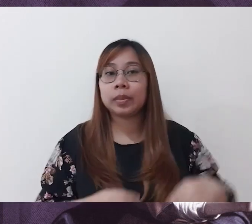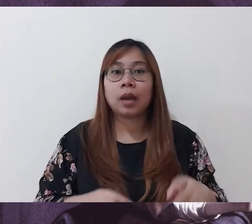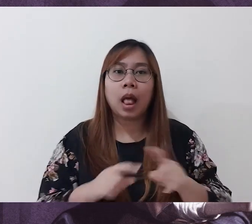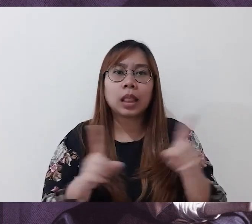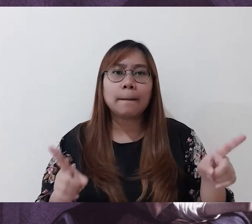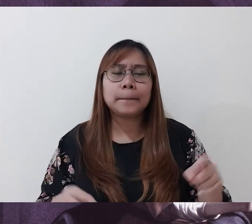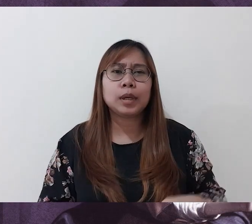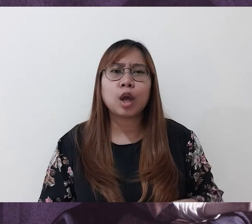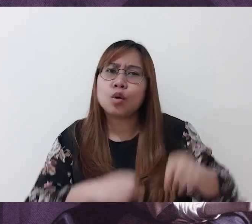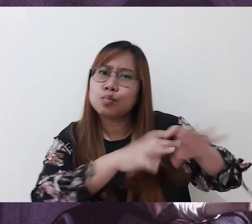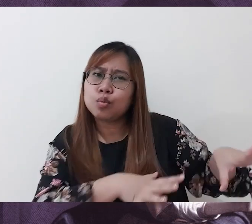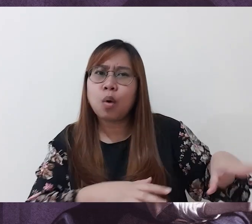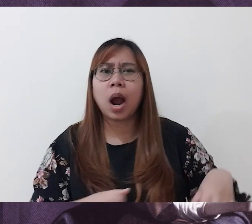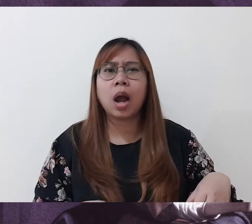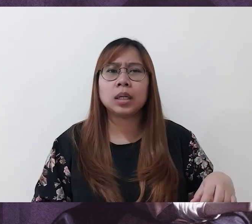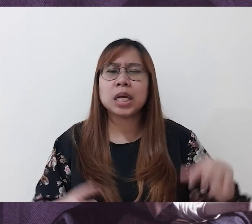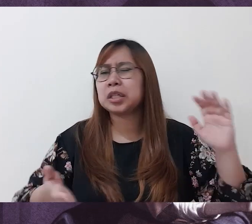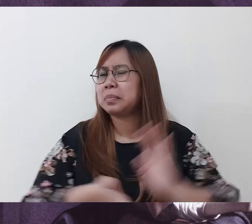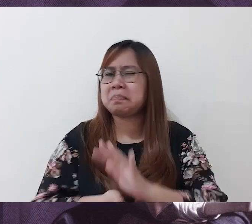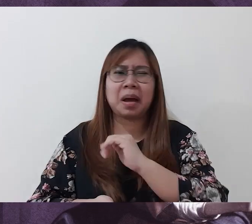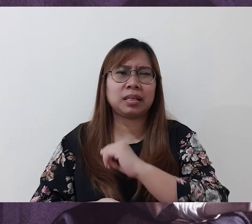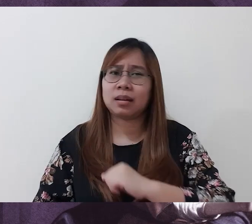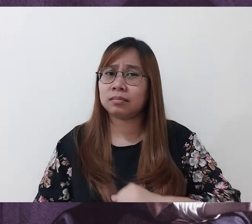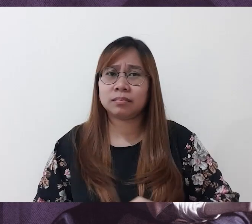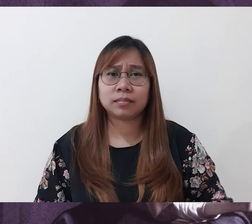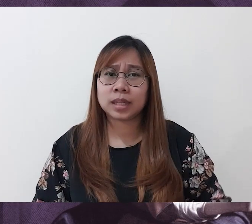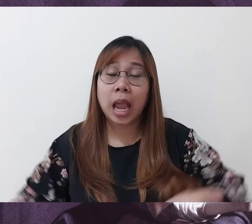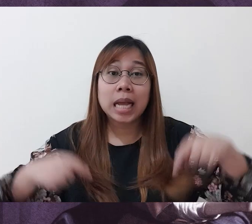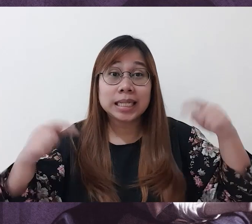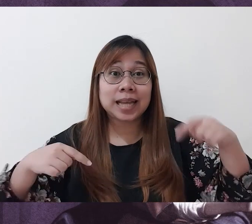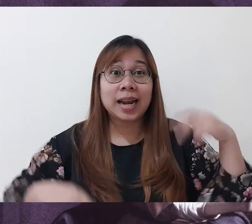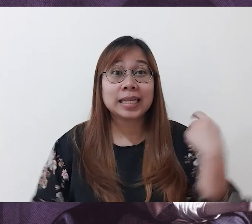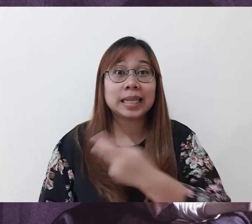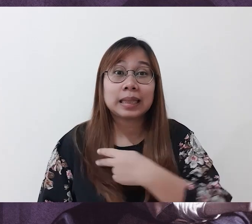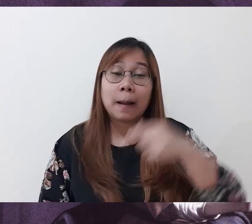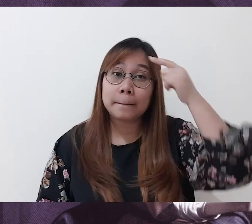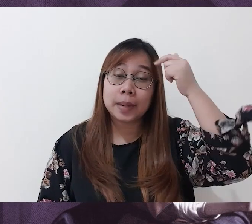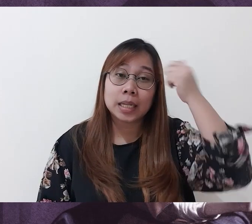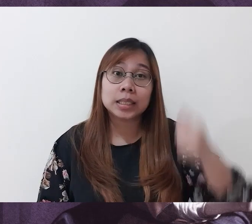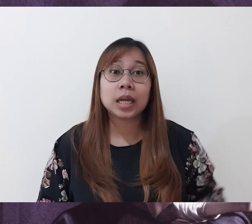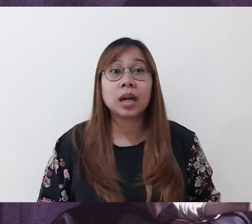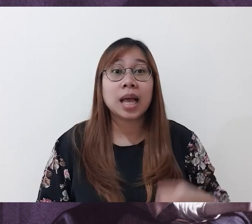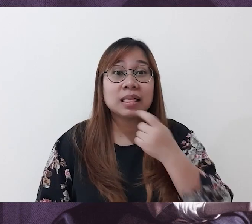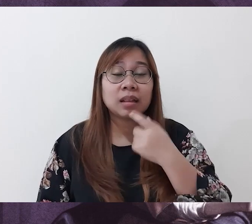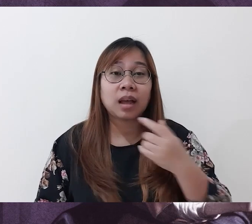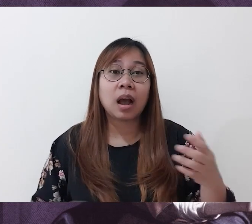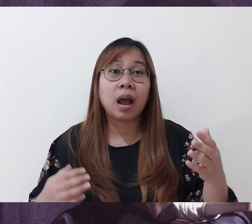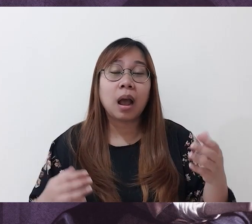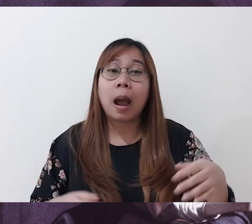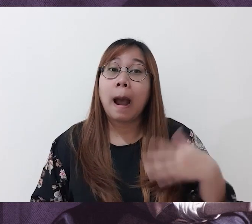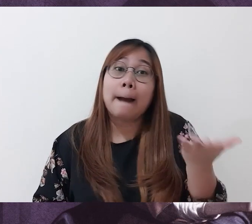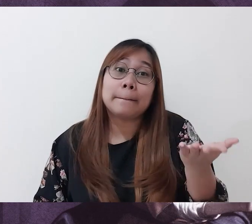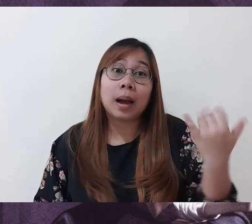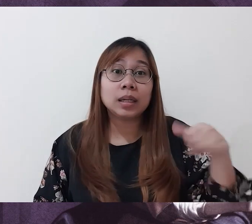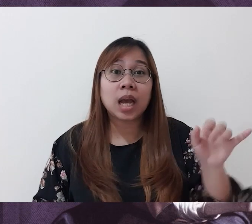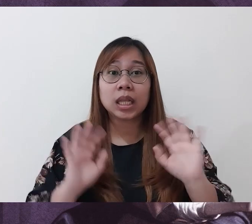sepertinya membuang segala kesempatannya. Kali ini kita belajar mengenai apa yang tidak harus atau tidak